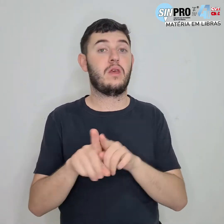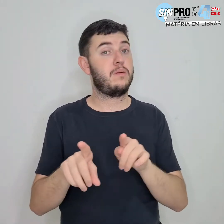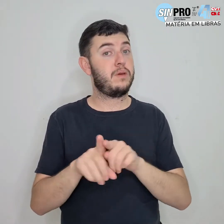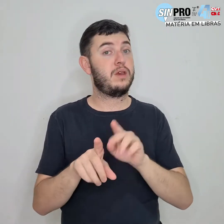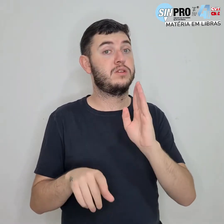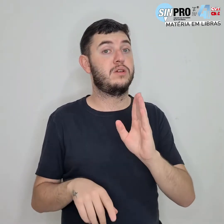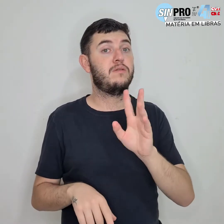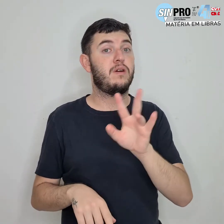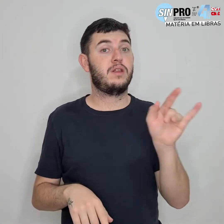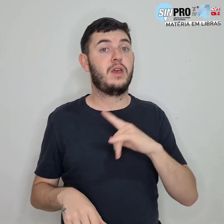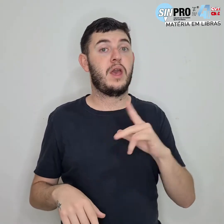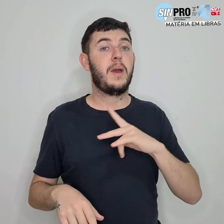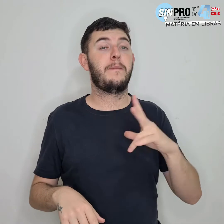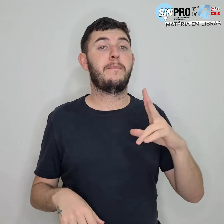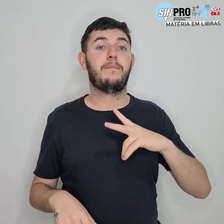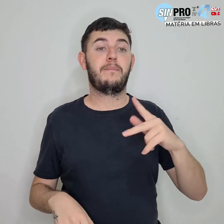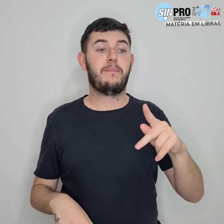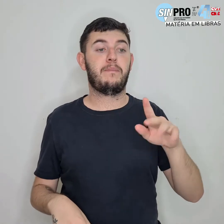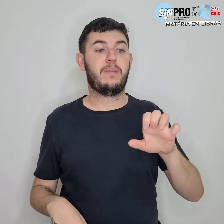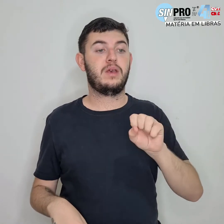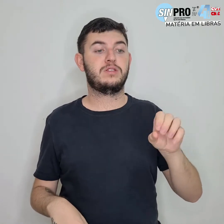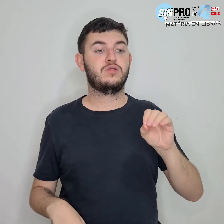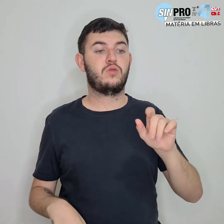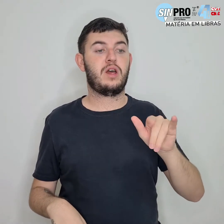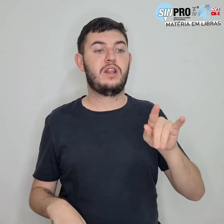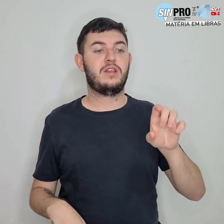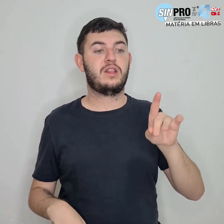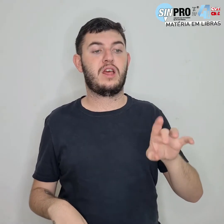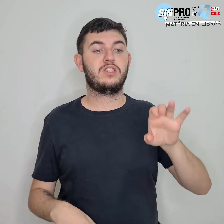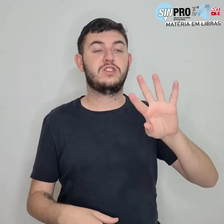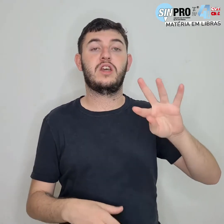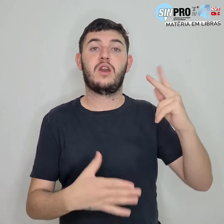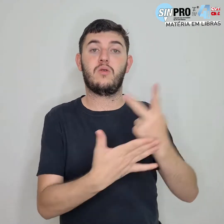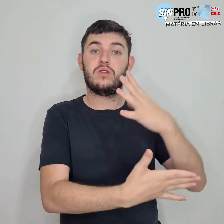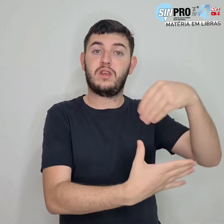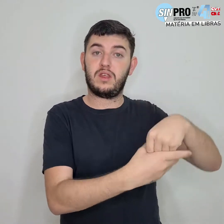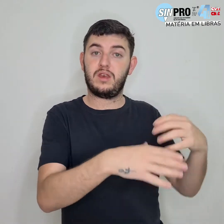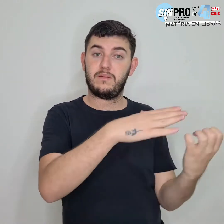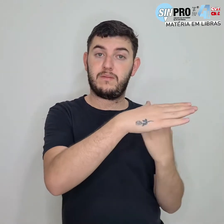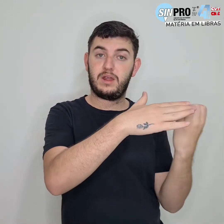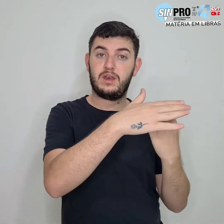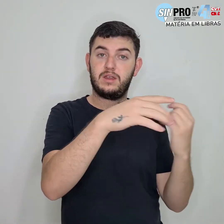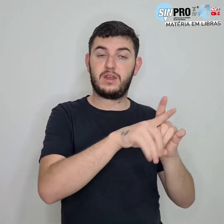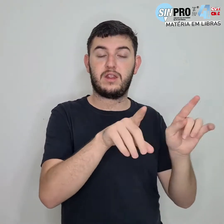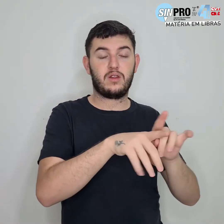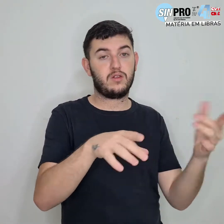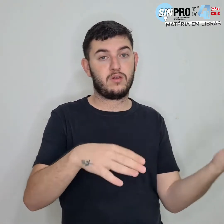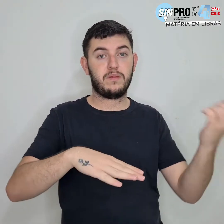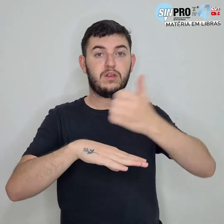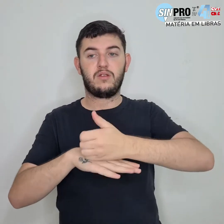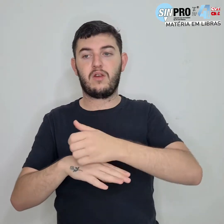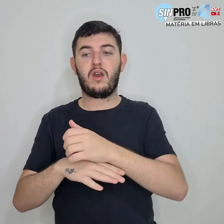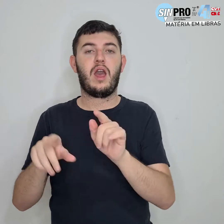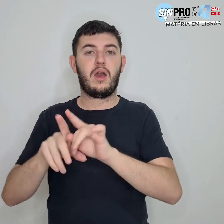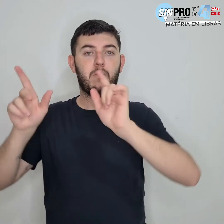pessoalidade, largamente existente na iniciativa privada, no lugar da impessoalidade, um dos princípios que